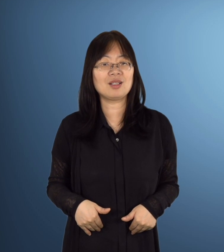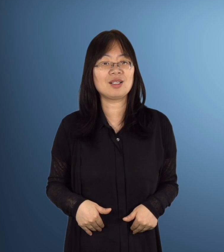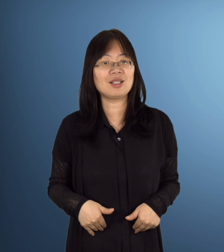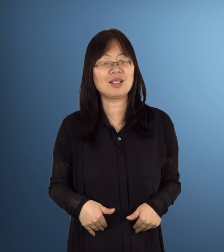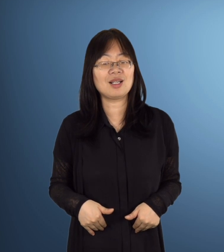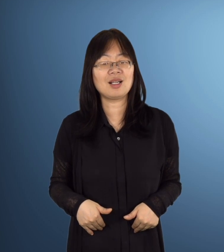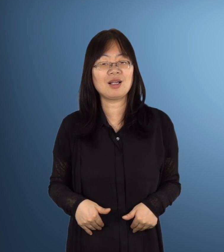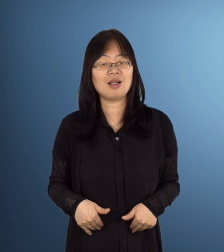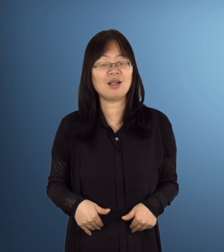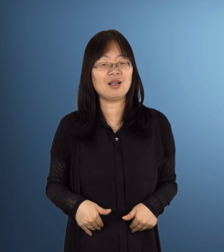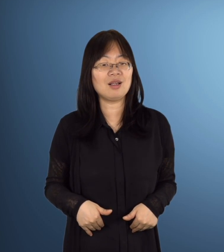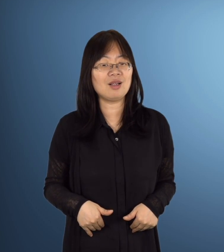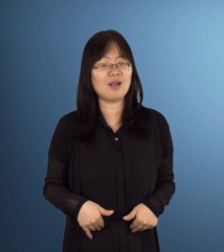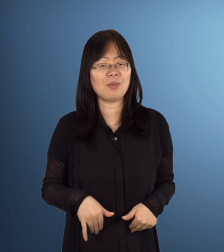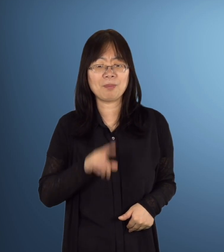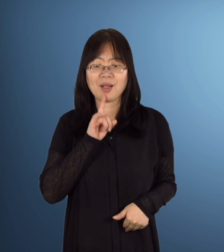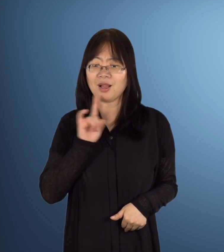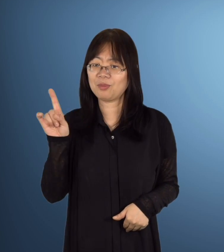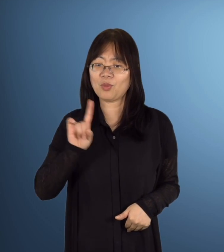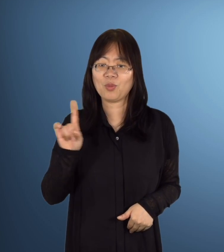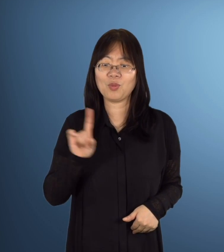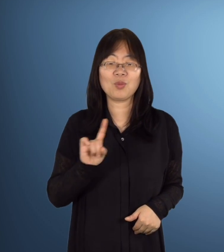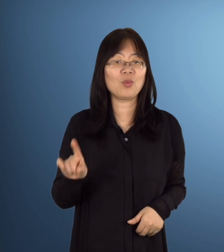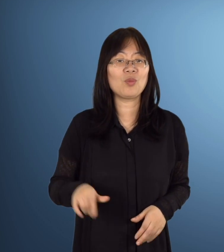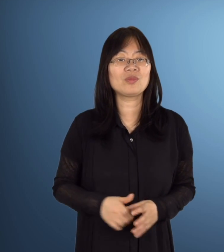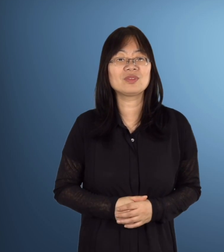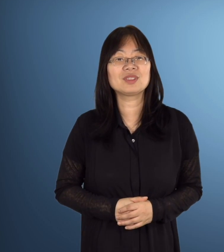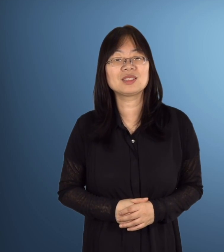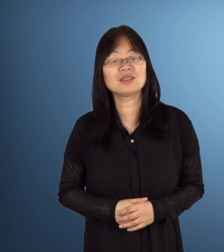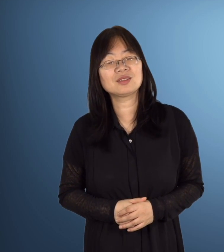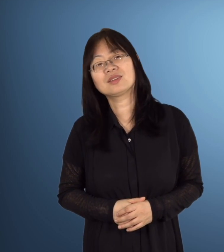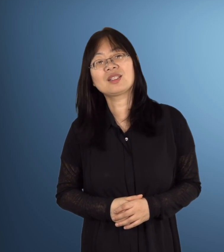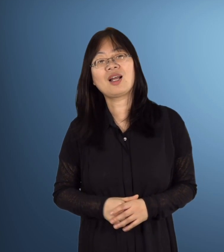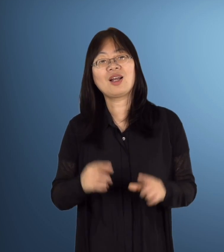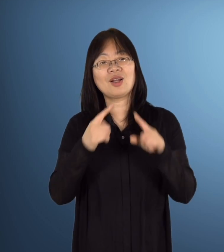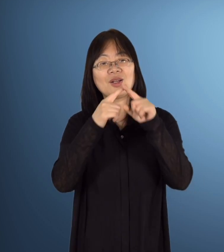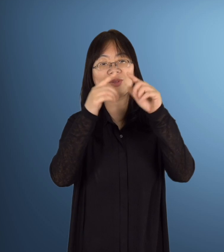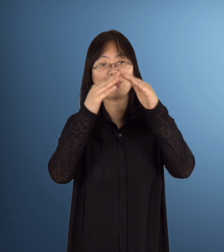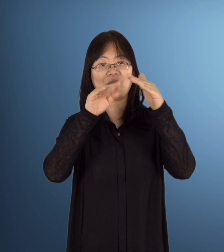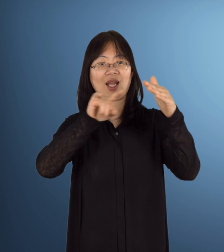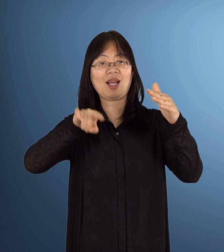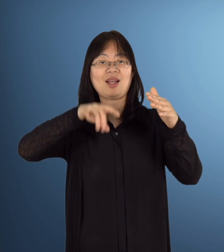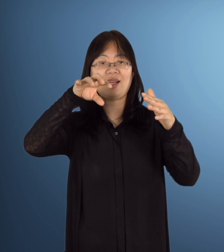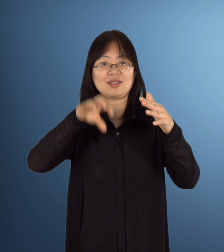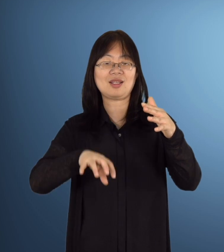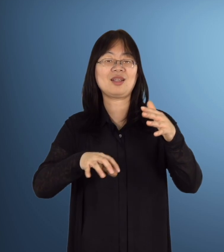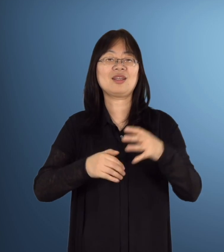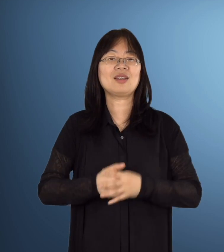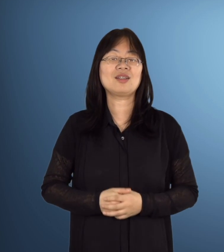자, 이 얘기는 무슨 얘기냐면 교회 안에